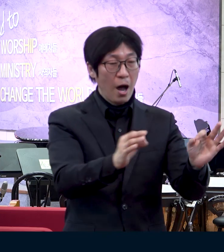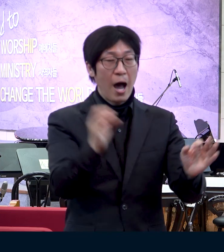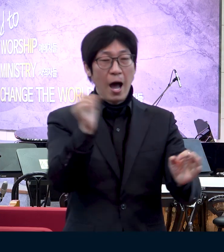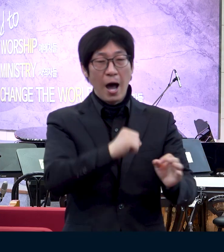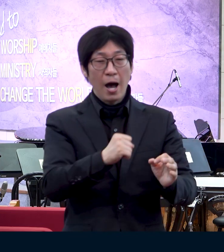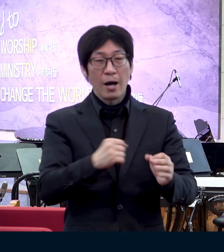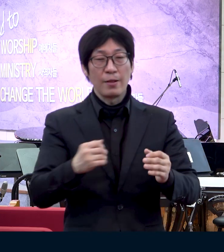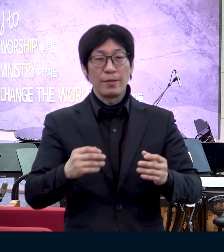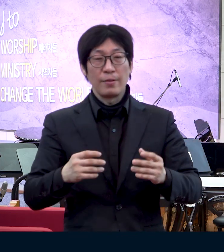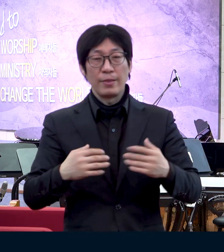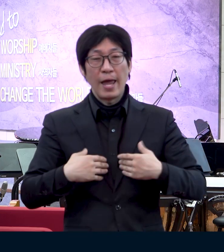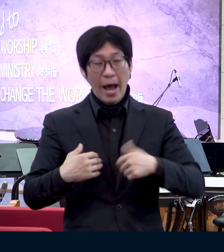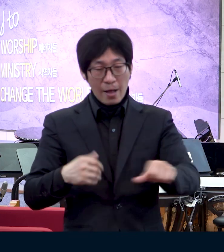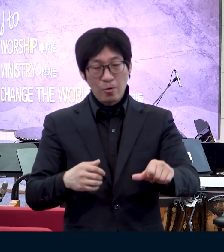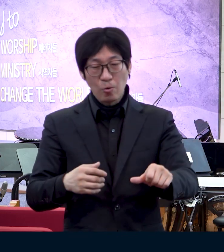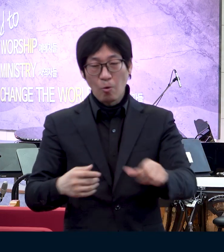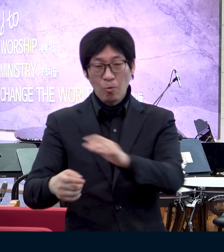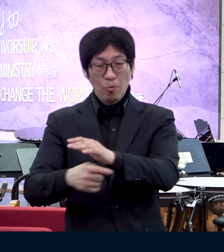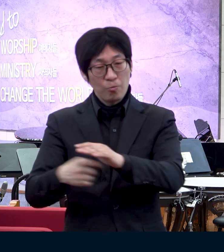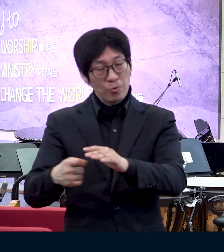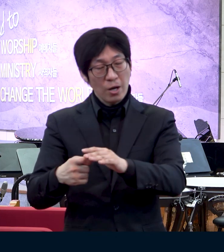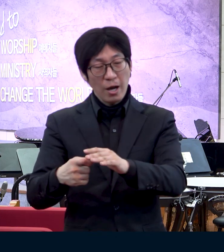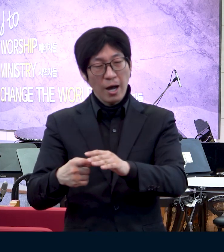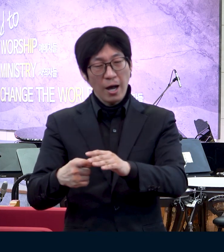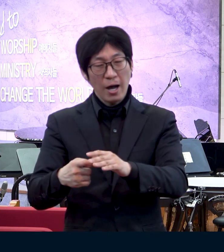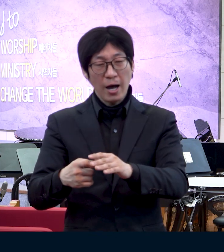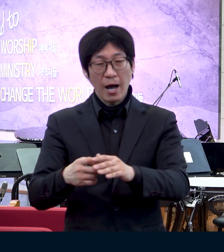그때 그 주인공이 얘기합니다. 아들한테